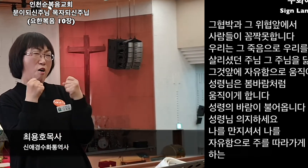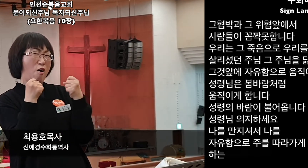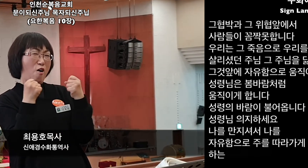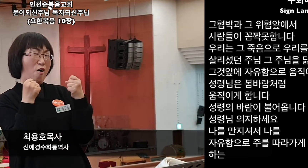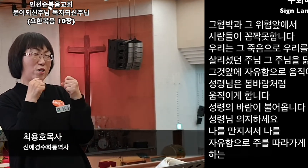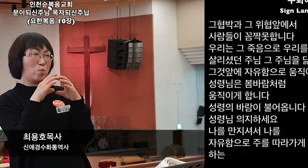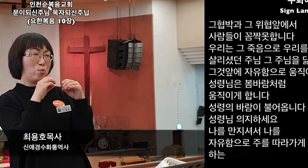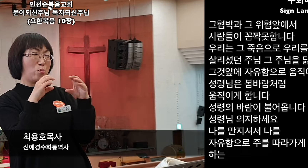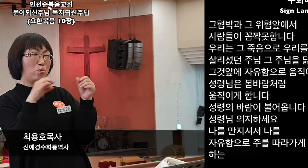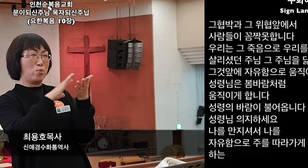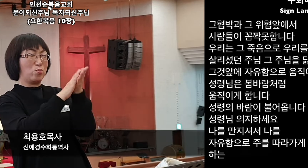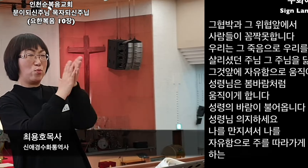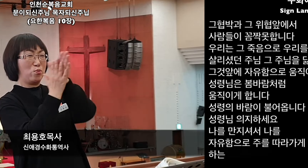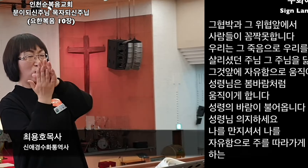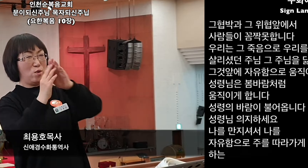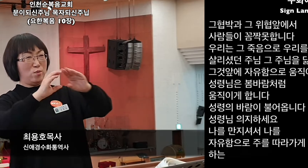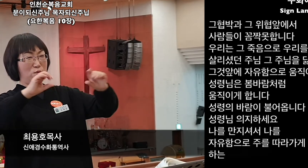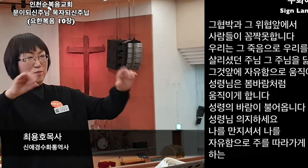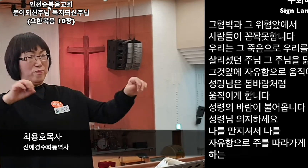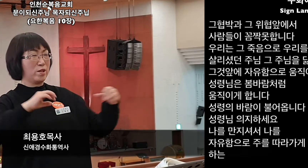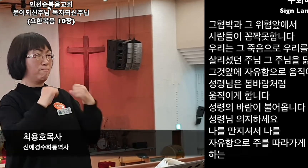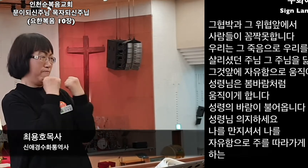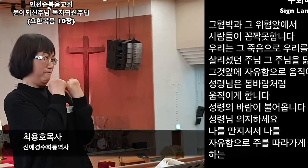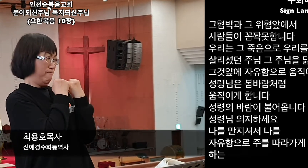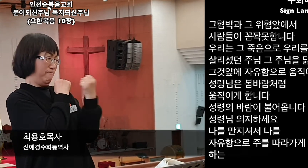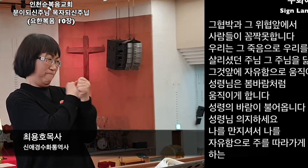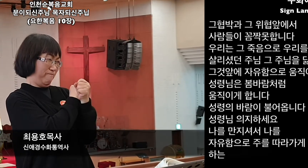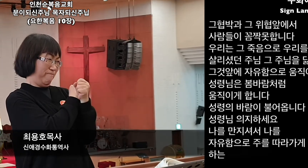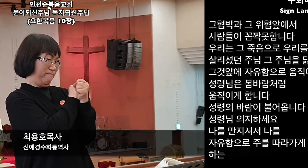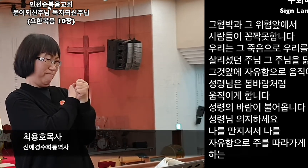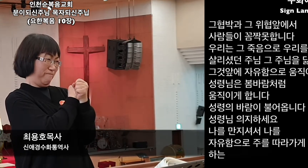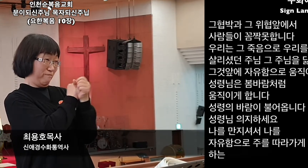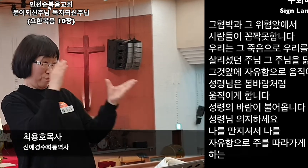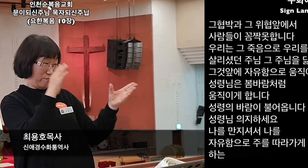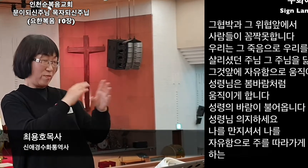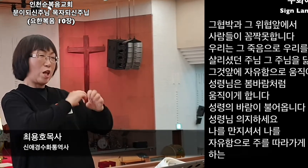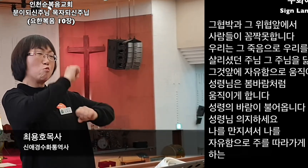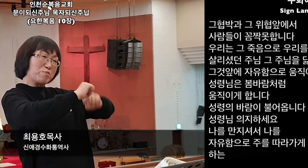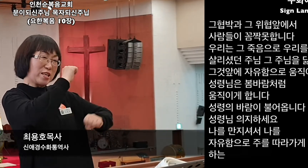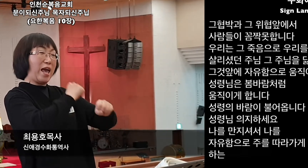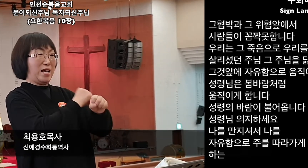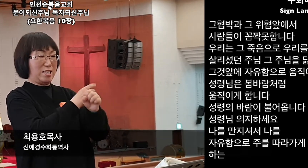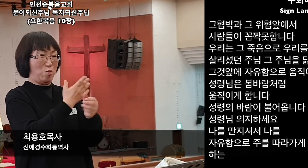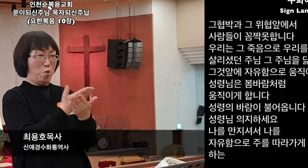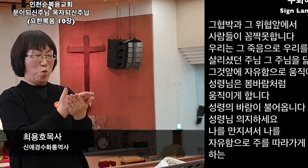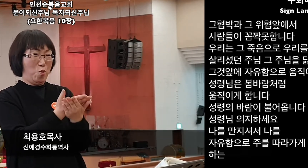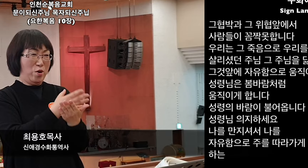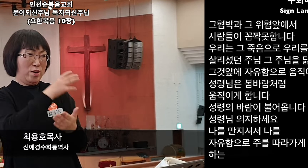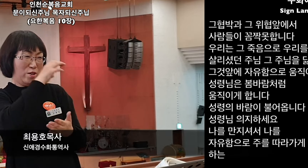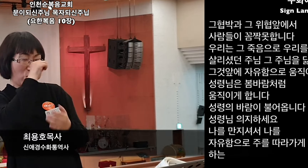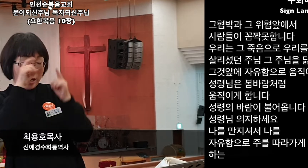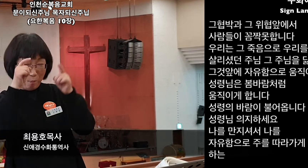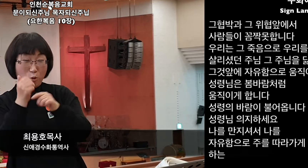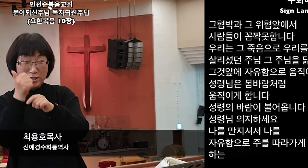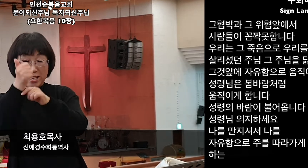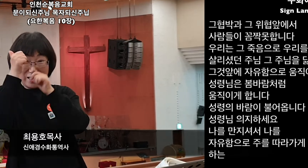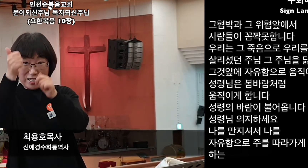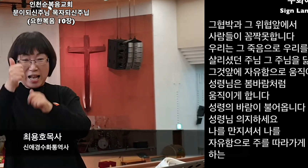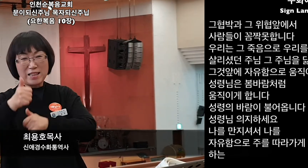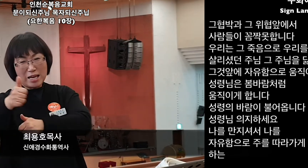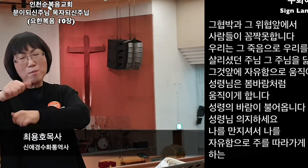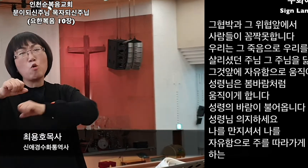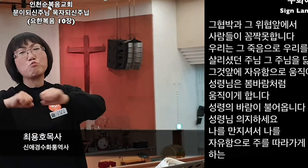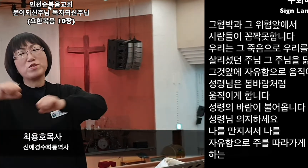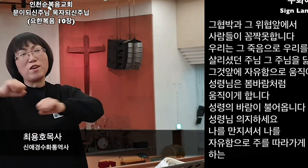것들을 녹이십니다. 꼼짝 못했던 자들을 움직이게 하시는 분들이셔요. 여러분들 선한 목자를 따르려 움직여야